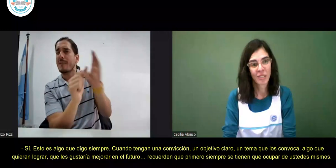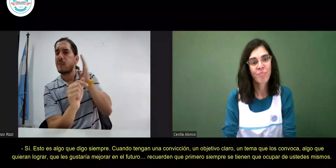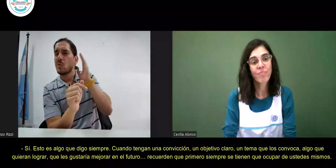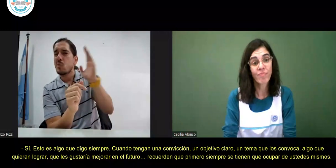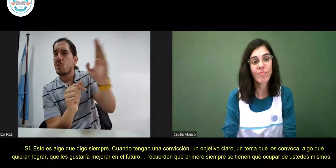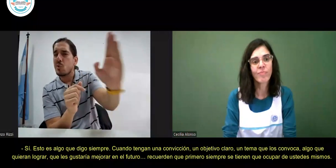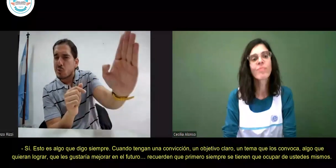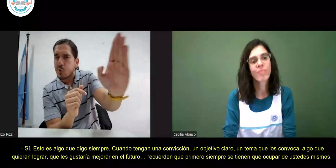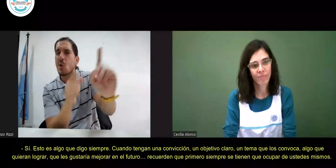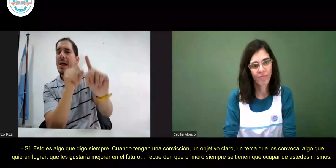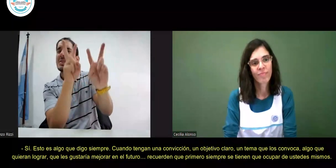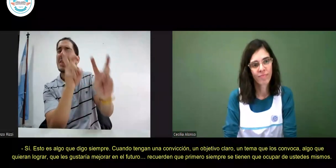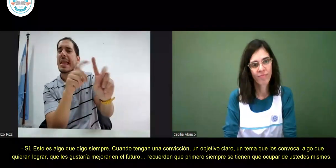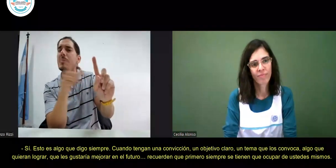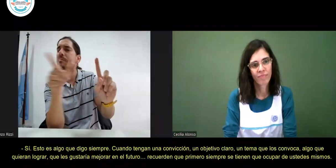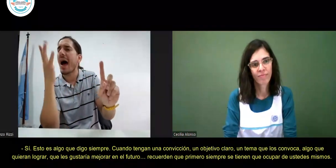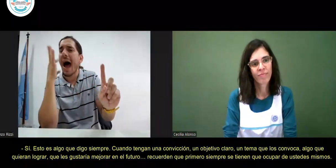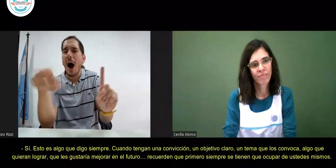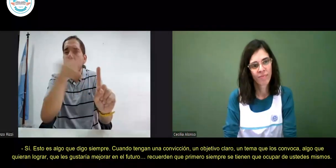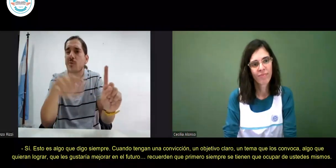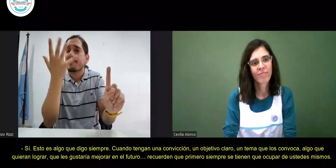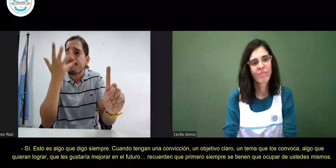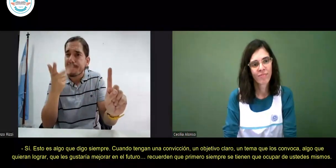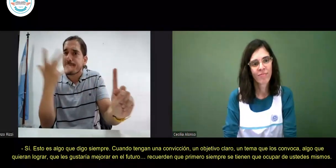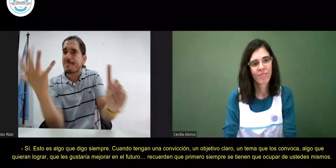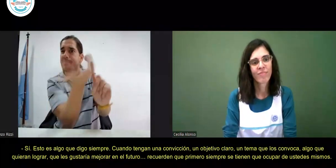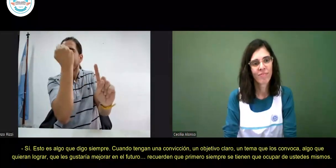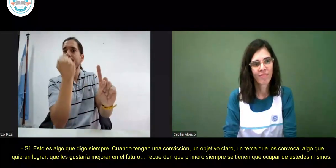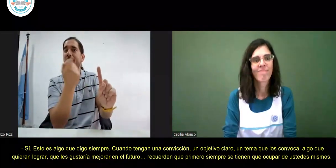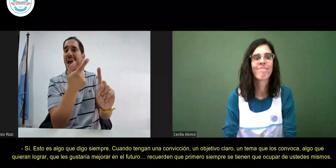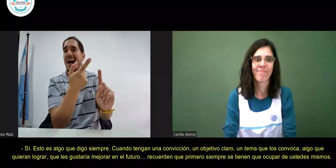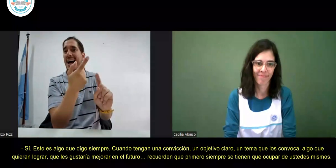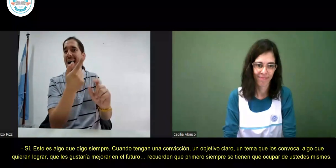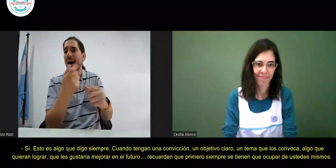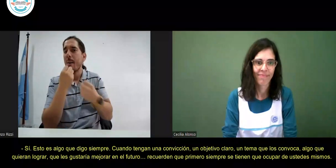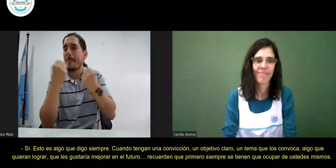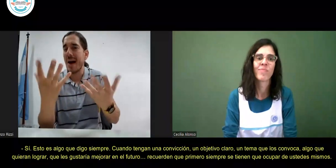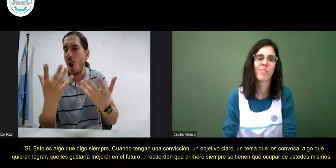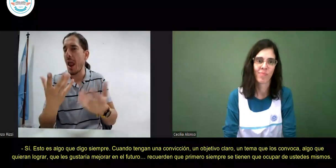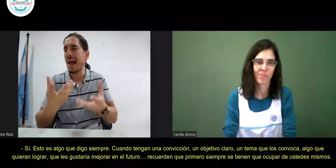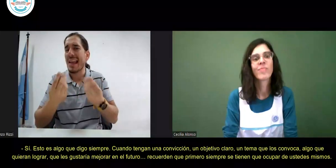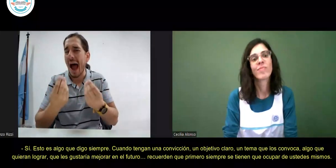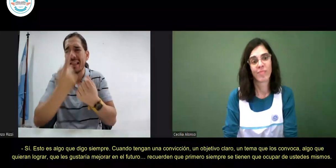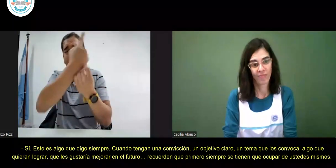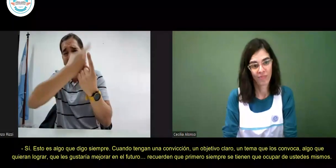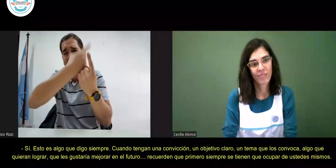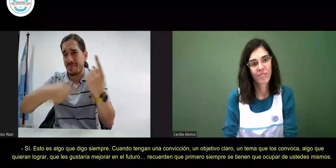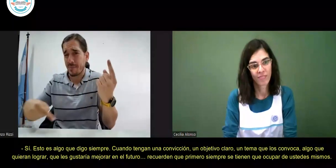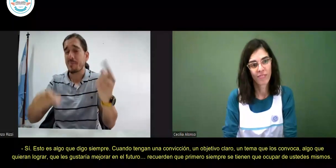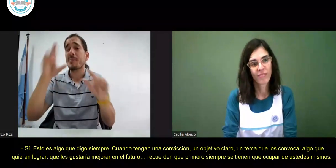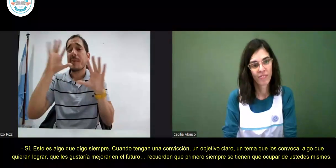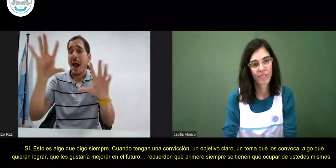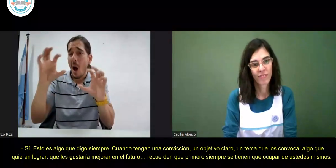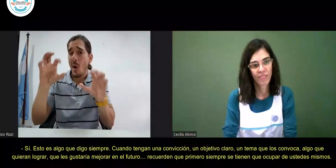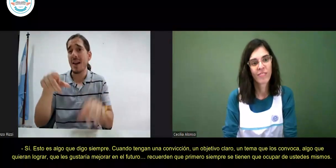objetivo claro, un tema que los convoca, algo que quieran lograr, que les gustaría mejorar en el